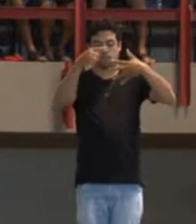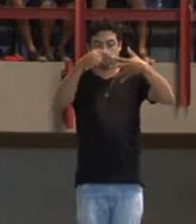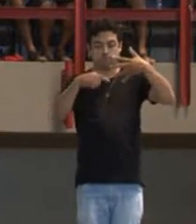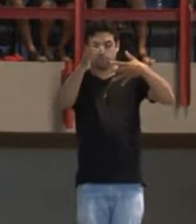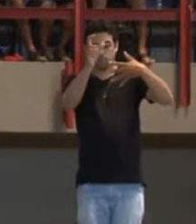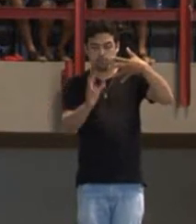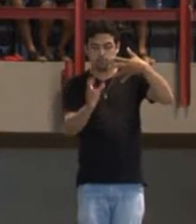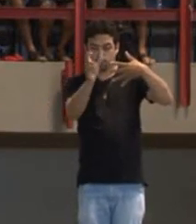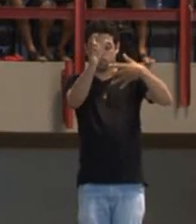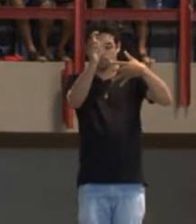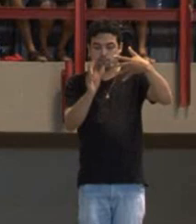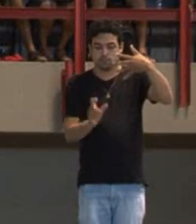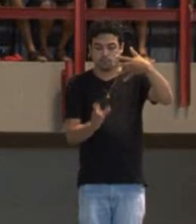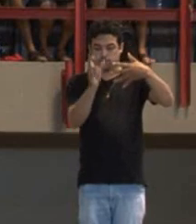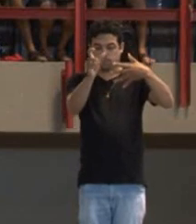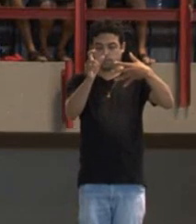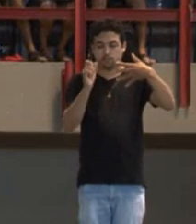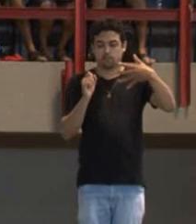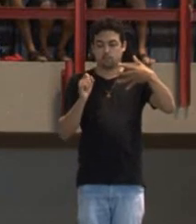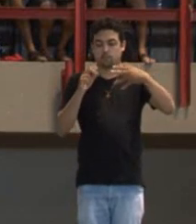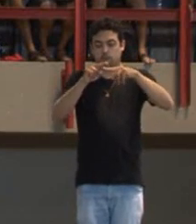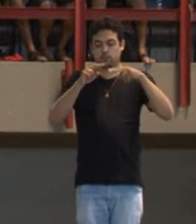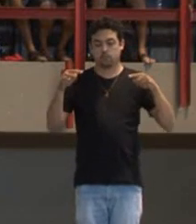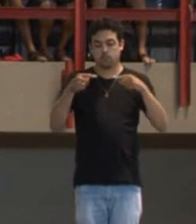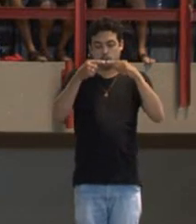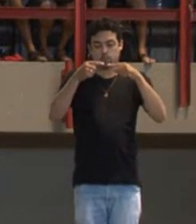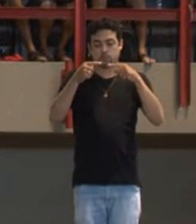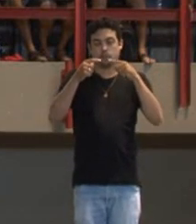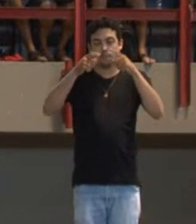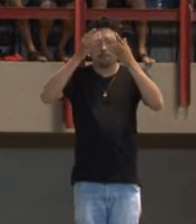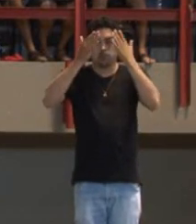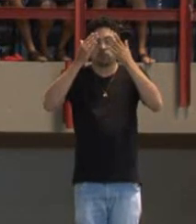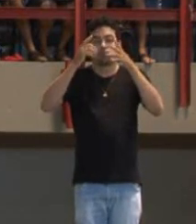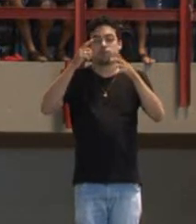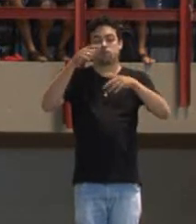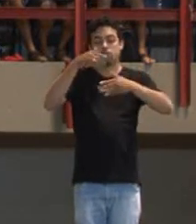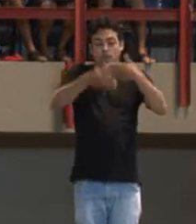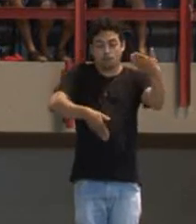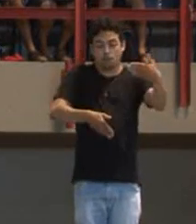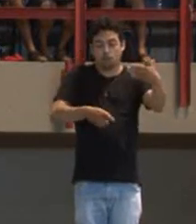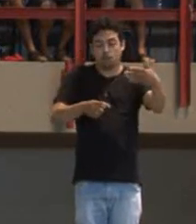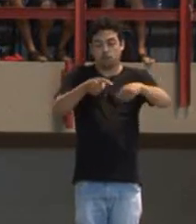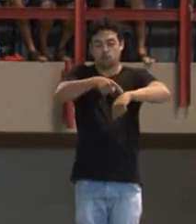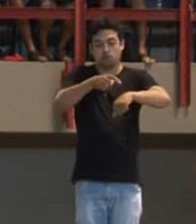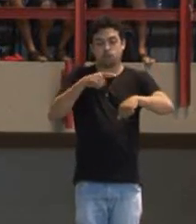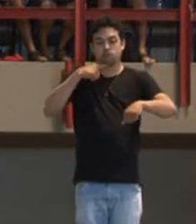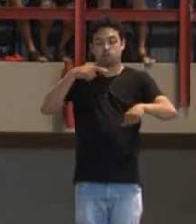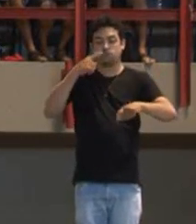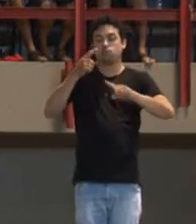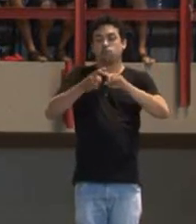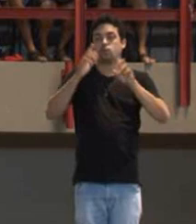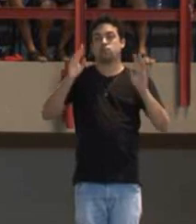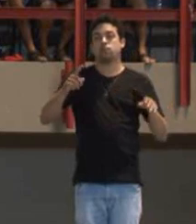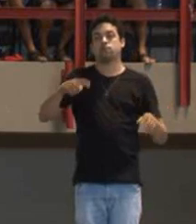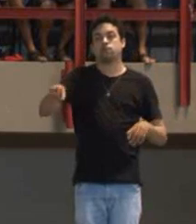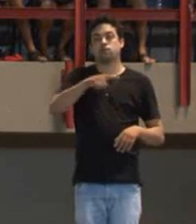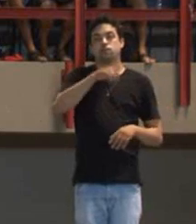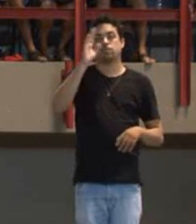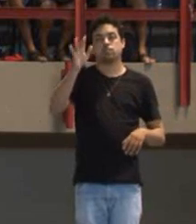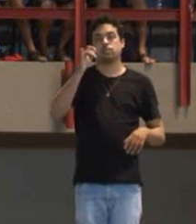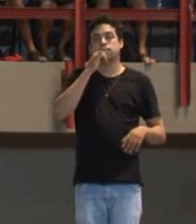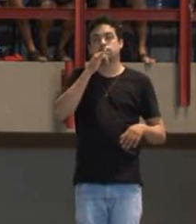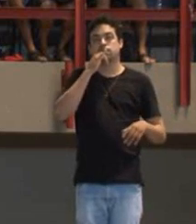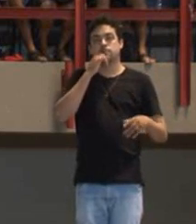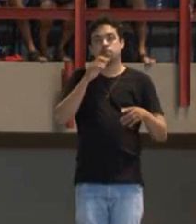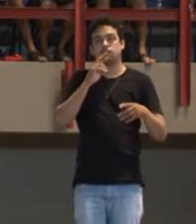Pode parecer bobagem, mas é psicologia. E atrapalha o cara na hora da prova. Quem nunca passou pela situação de acertar